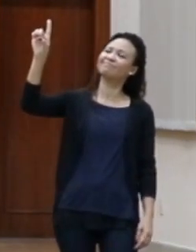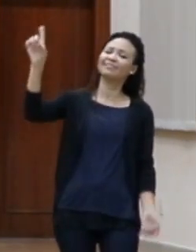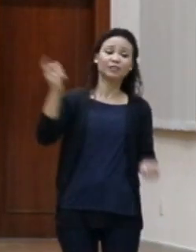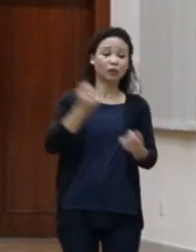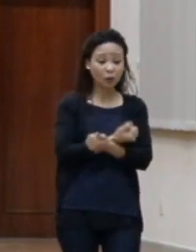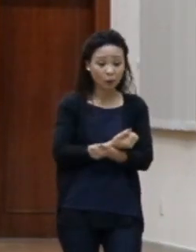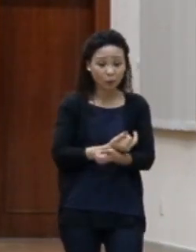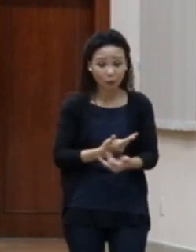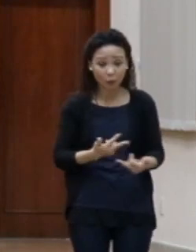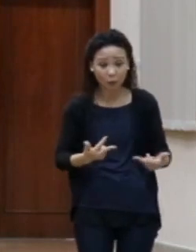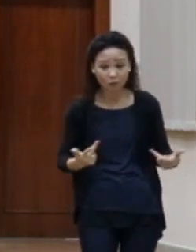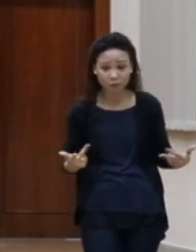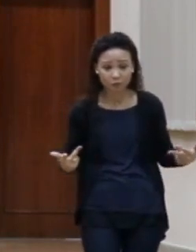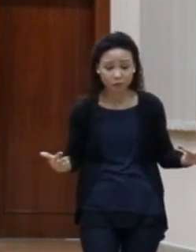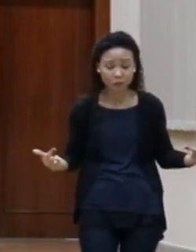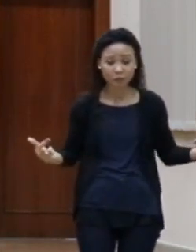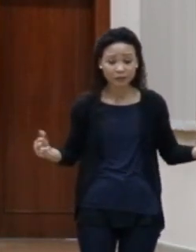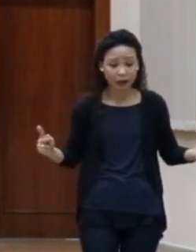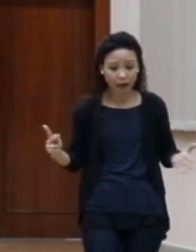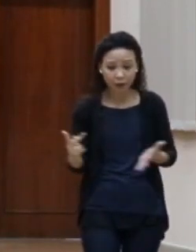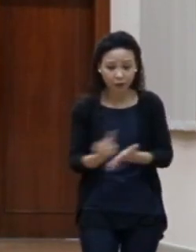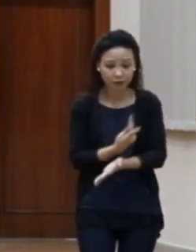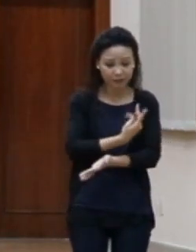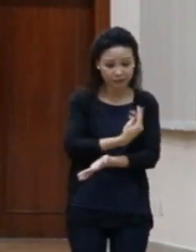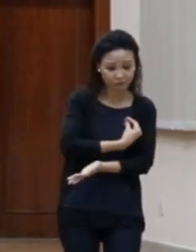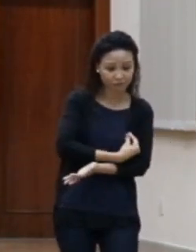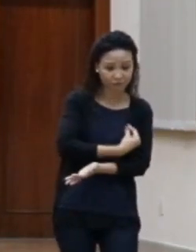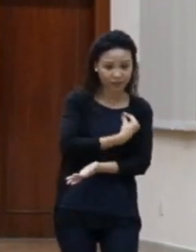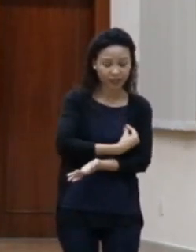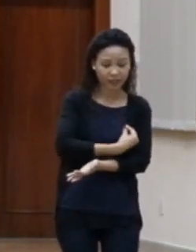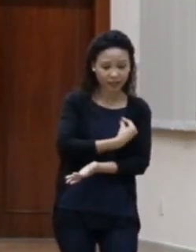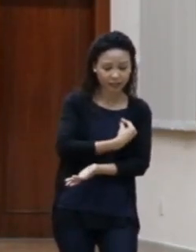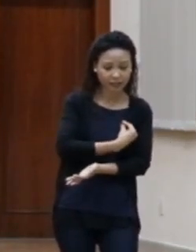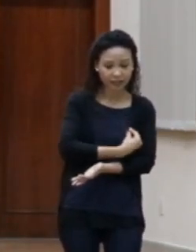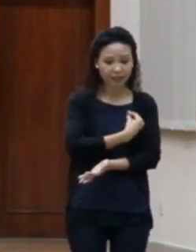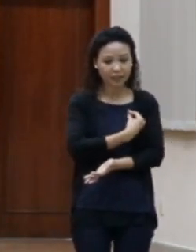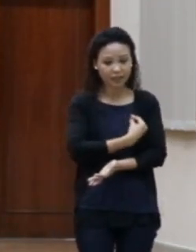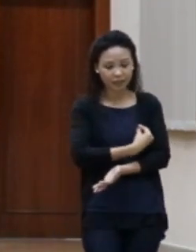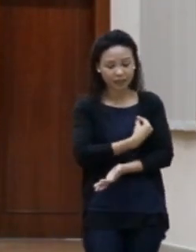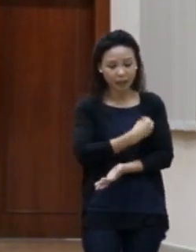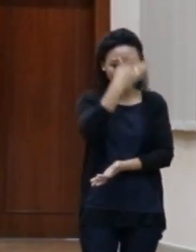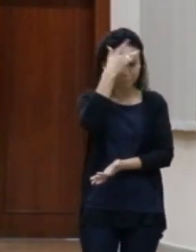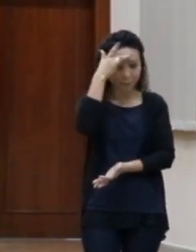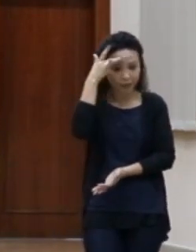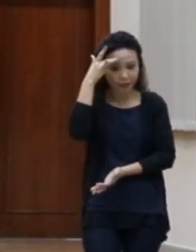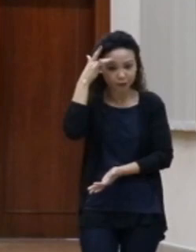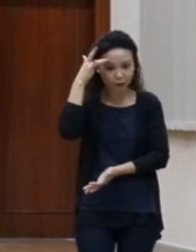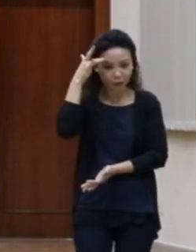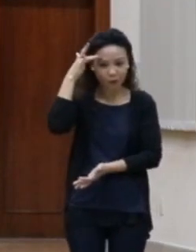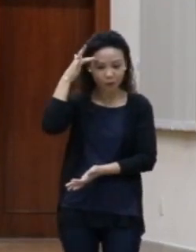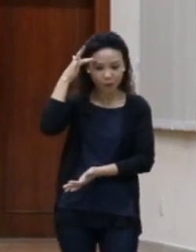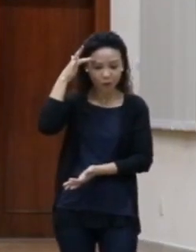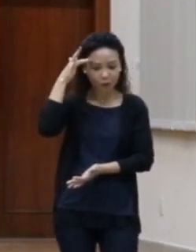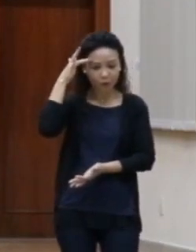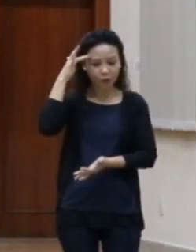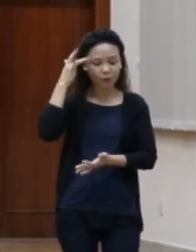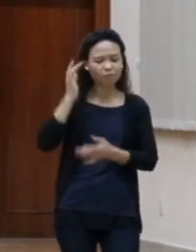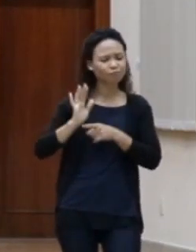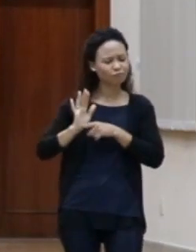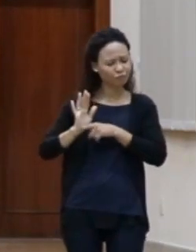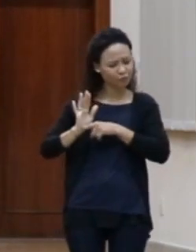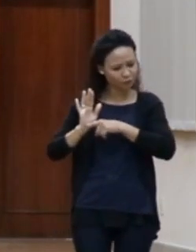Todas as coisas cooperam para o bem daqueles que